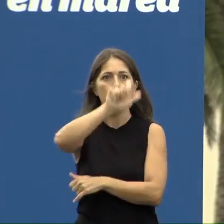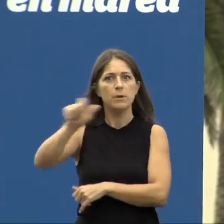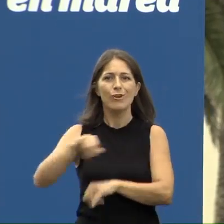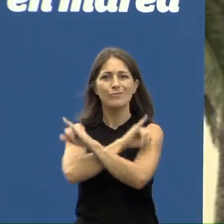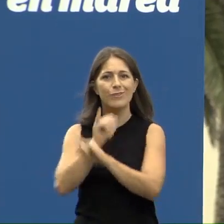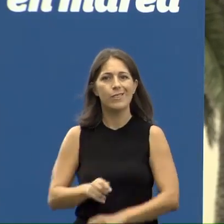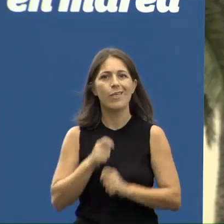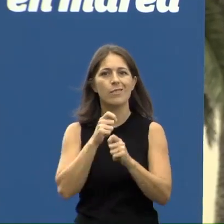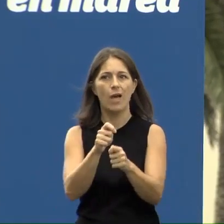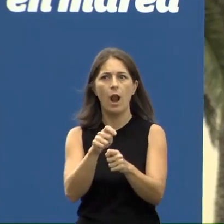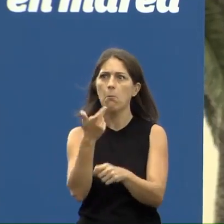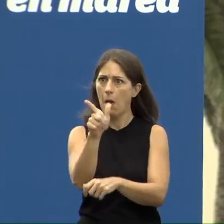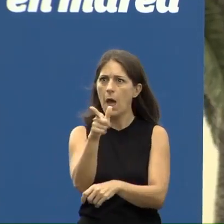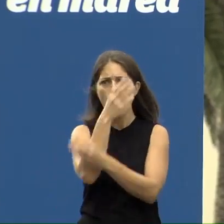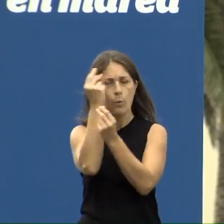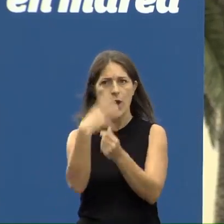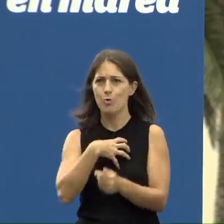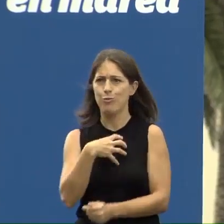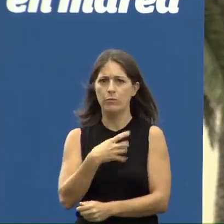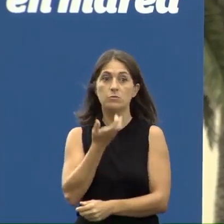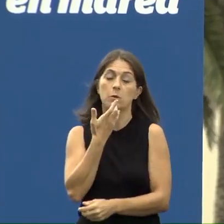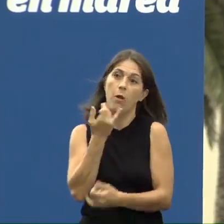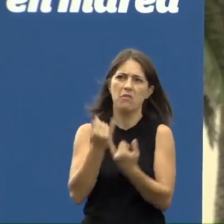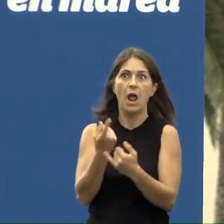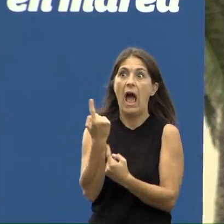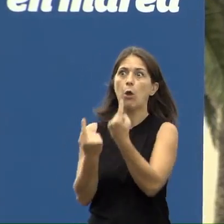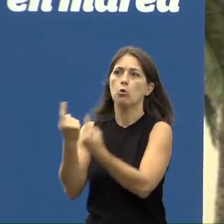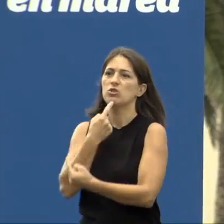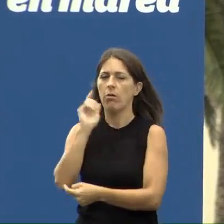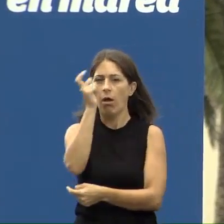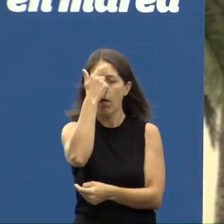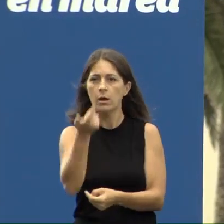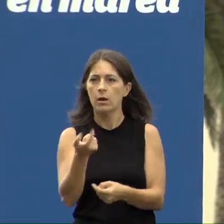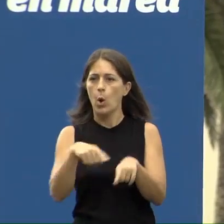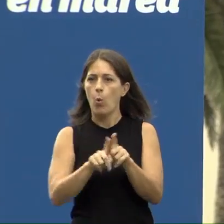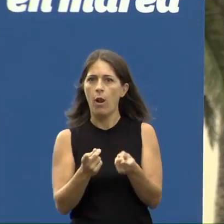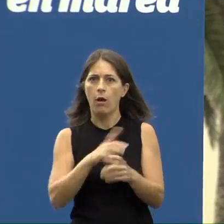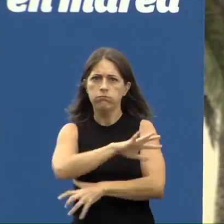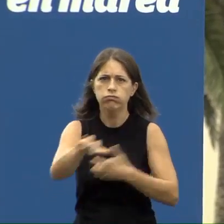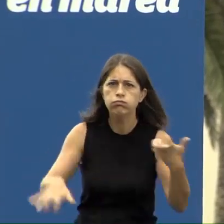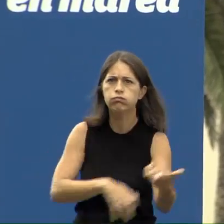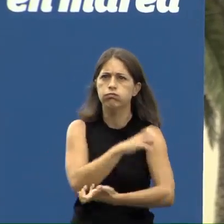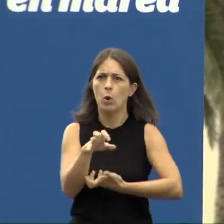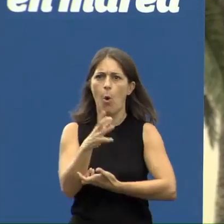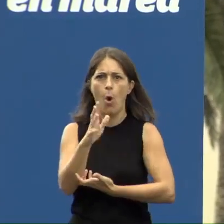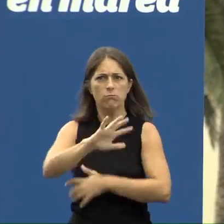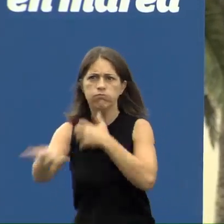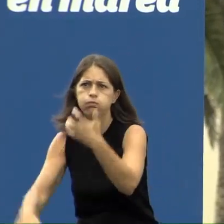do común. Conceptos que algúns definen como o caos, o lío, para nós non é outra cousa que a xustiza